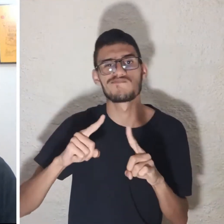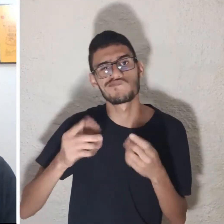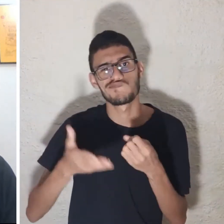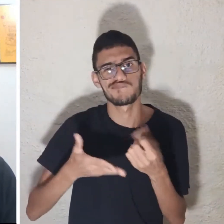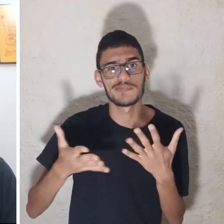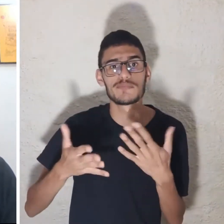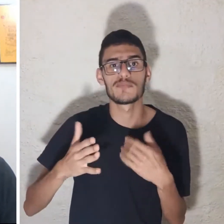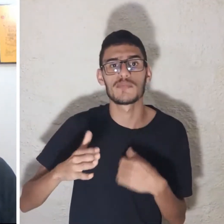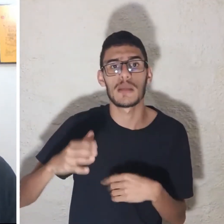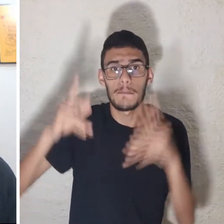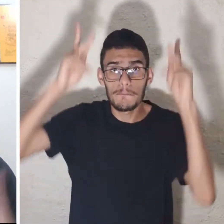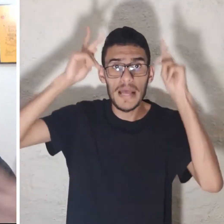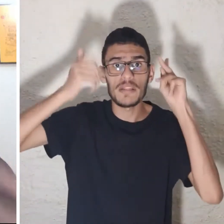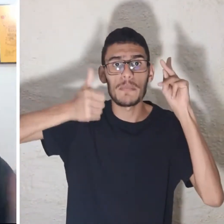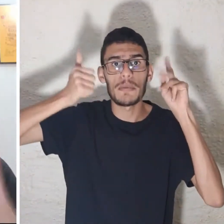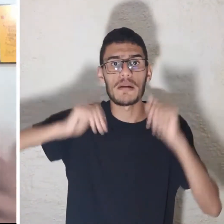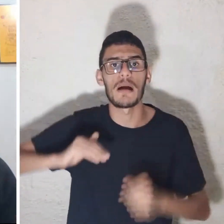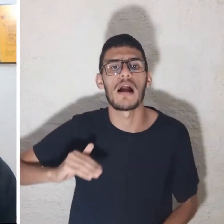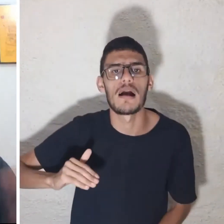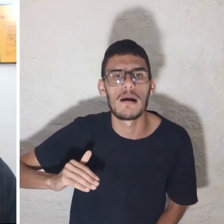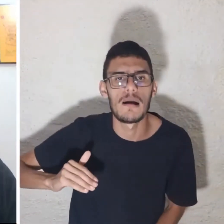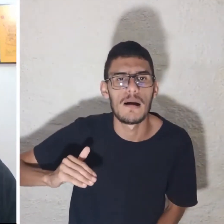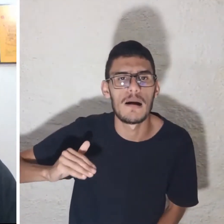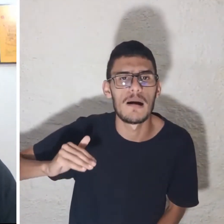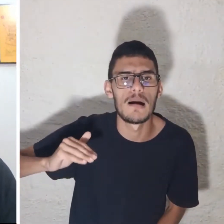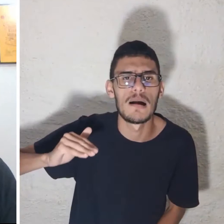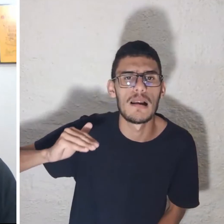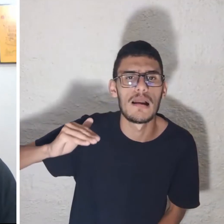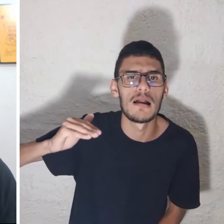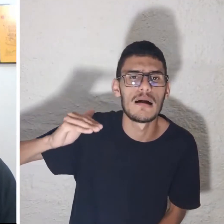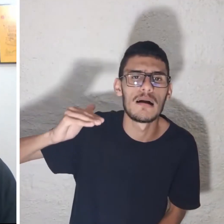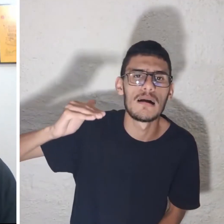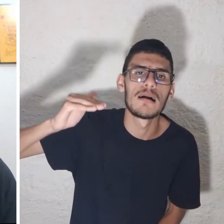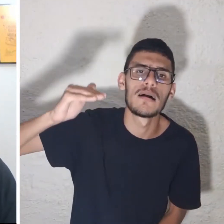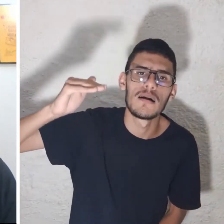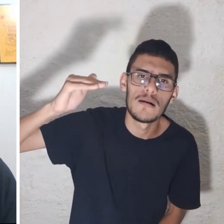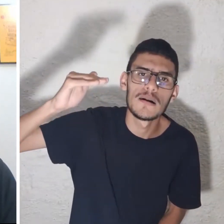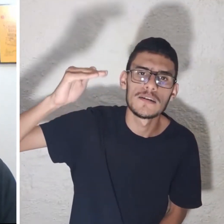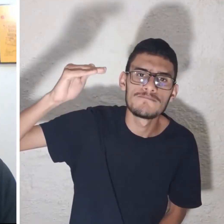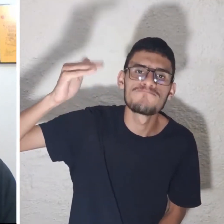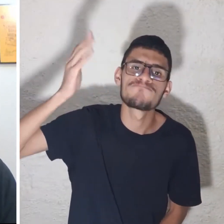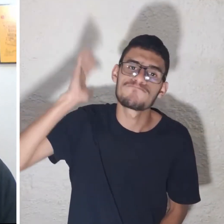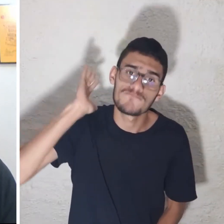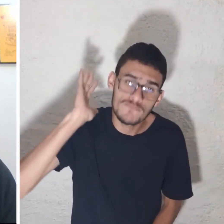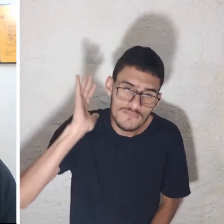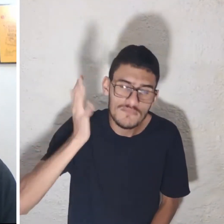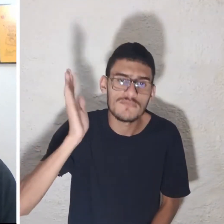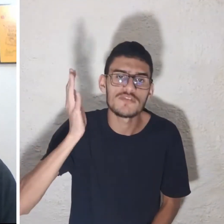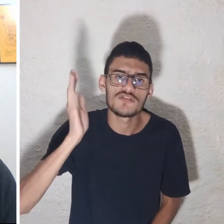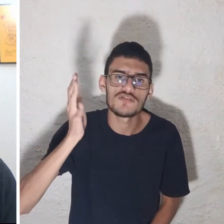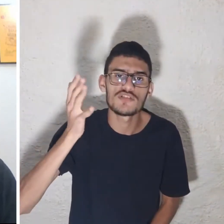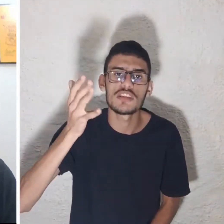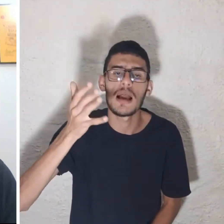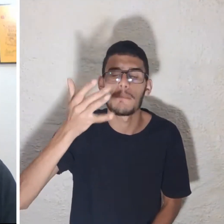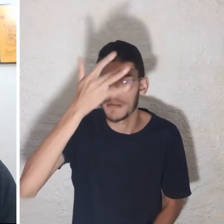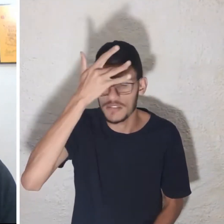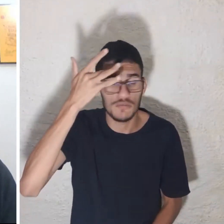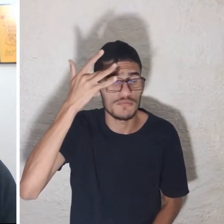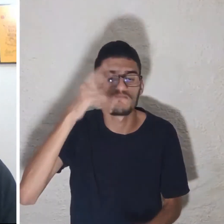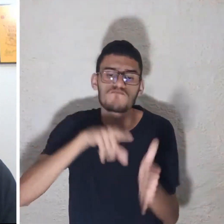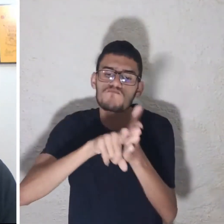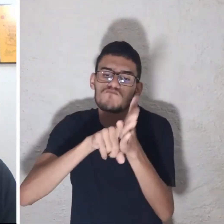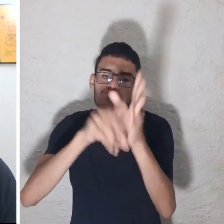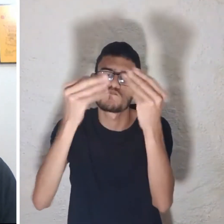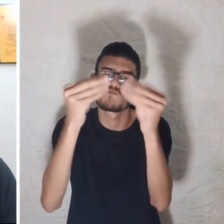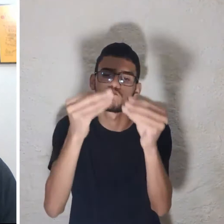evidentemente. O Dom Pedro, então, cresceu, né, dentro desses moldes aí, né, como colocado aí pelos